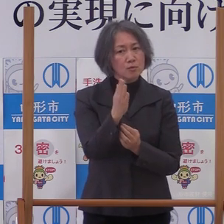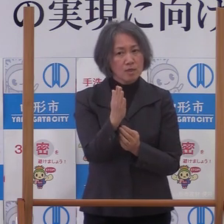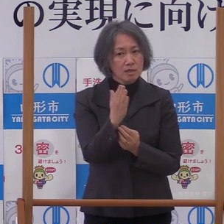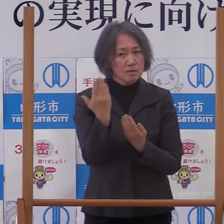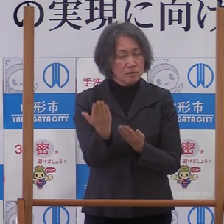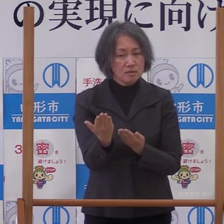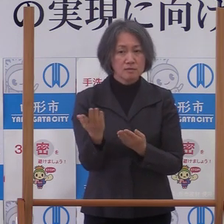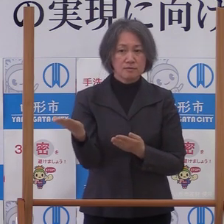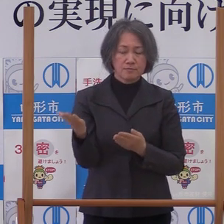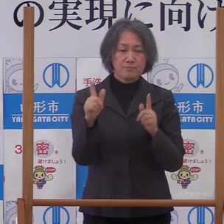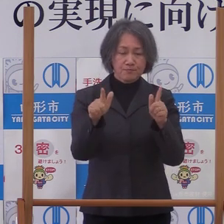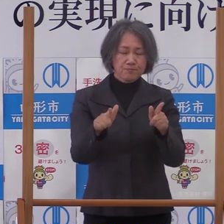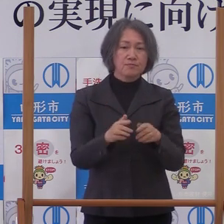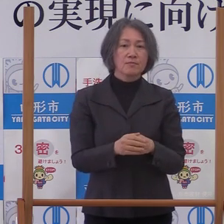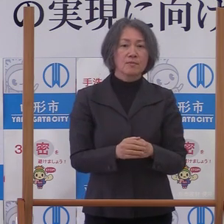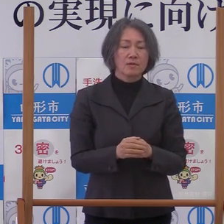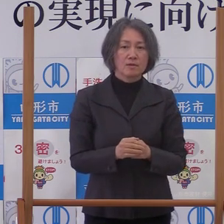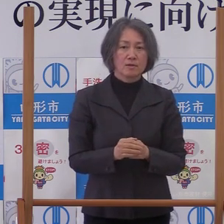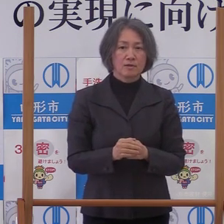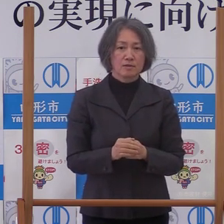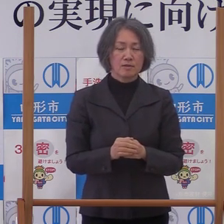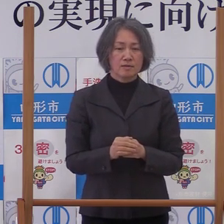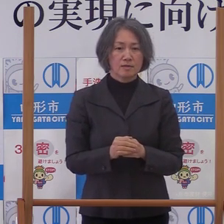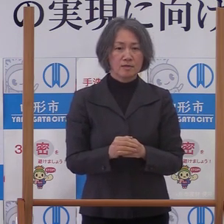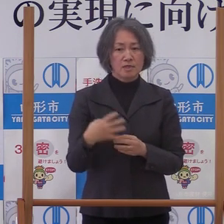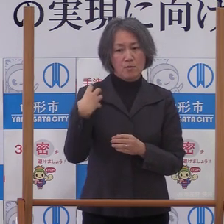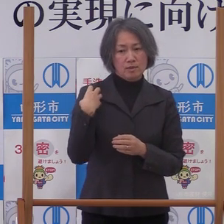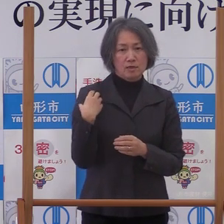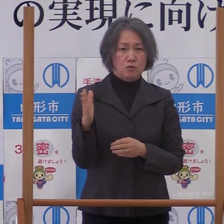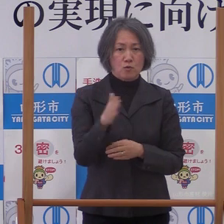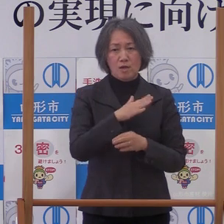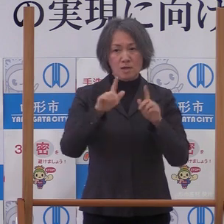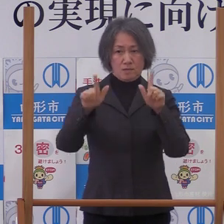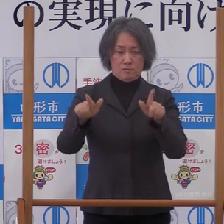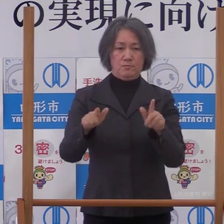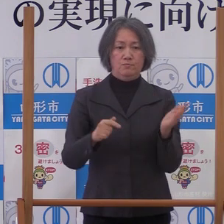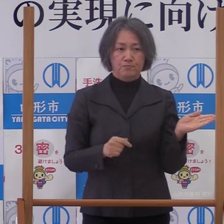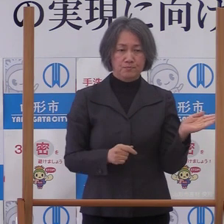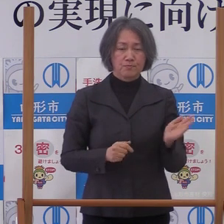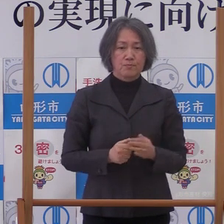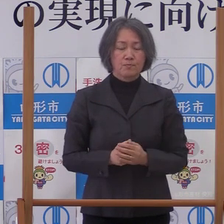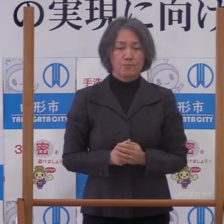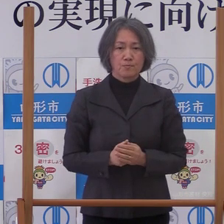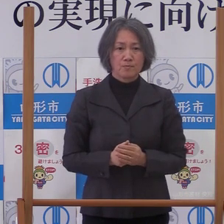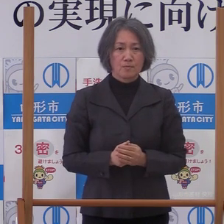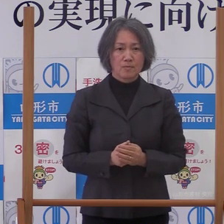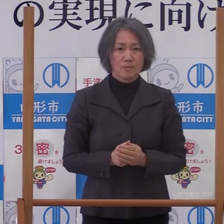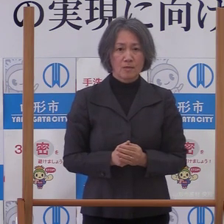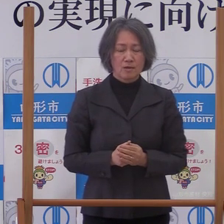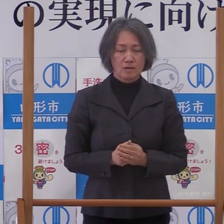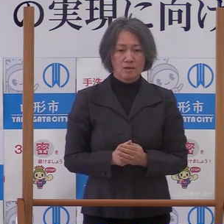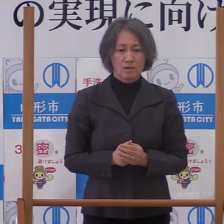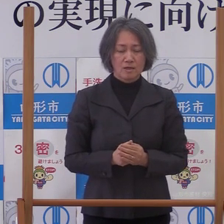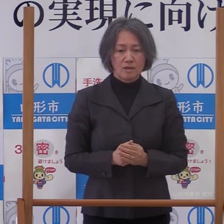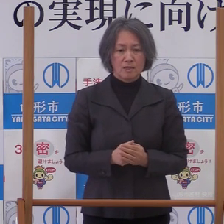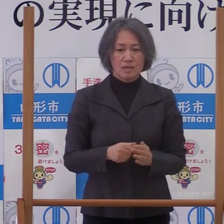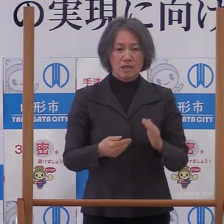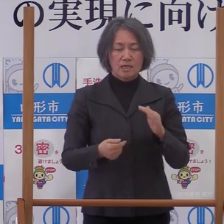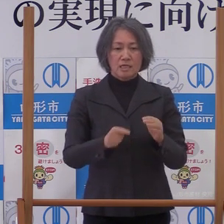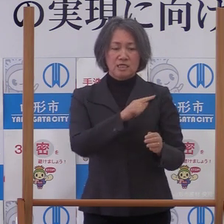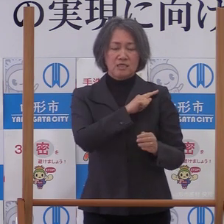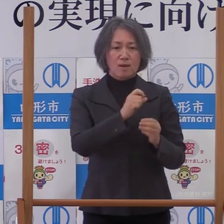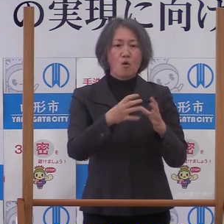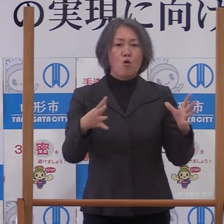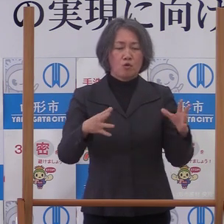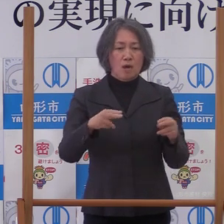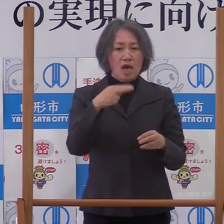ょうか。 企業数というか、企業数 で、はい、 それでは商工会議所お願いします。 はい、一番多いのは